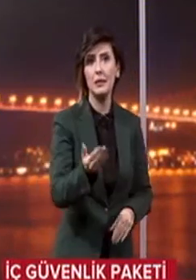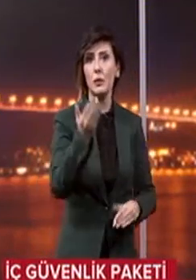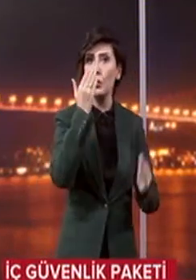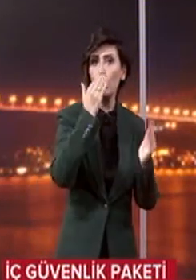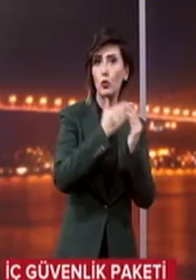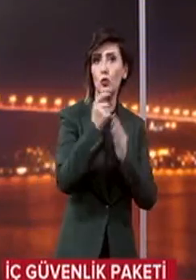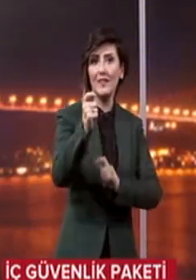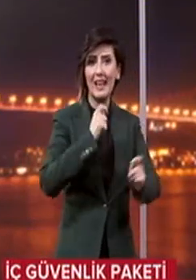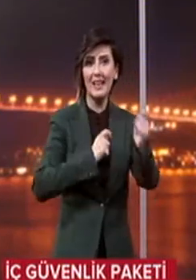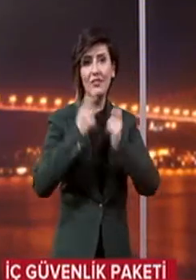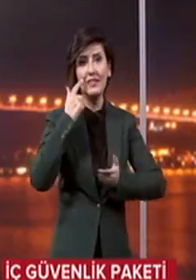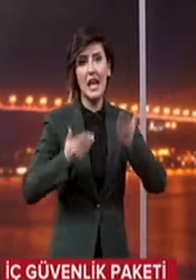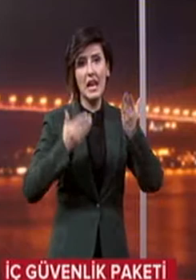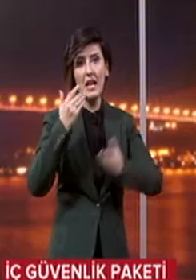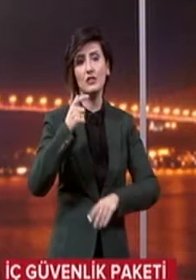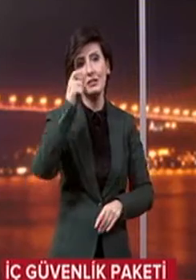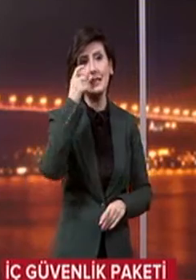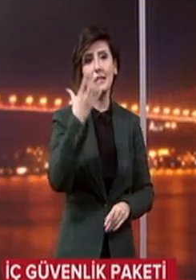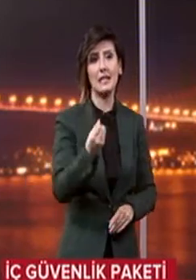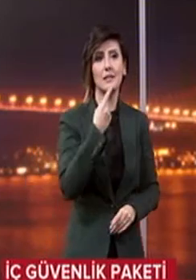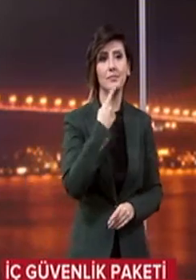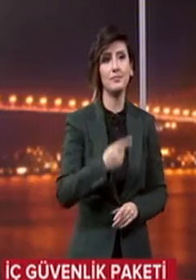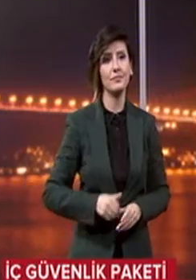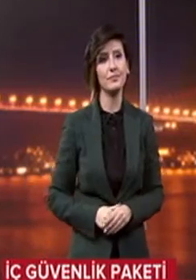tekliflerin değerlendirilebileceğine dikkat çekti.